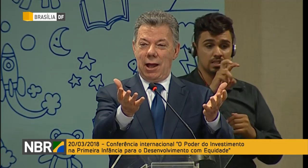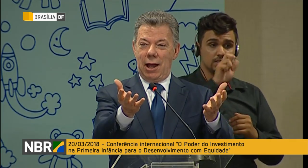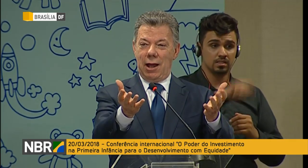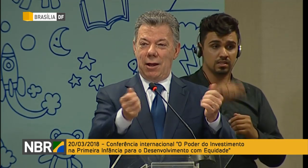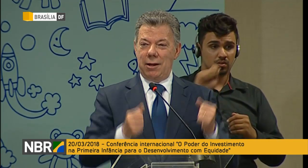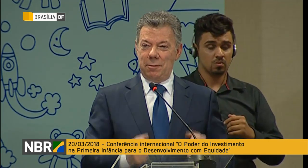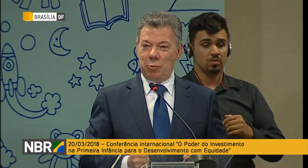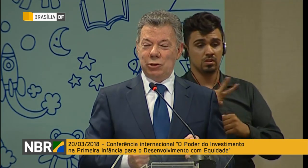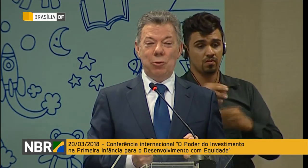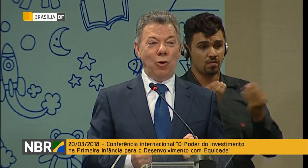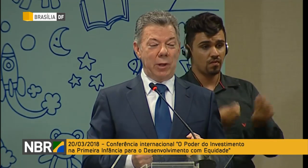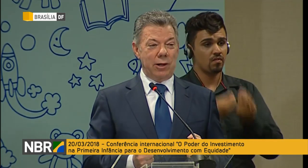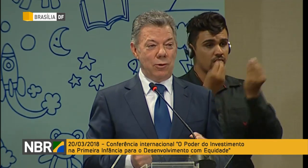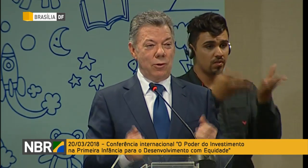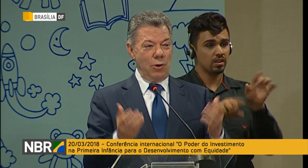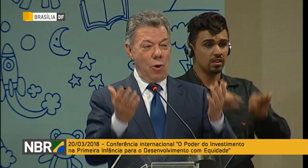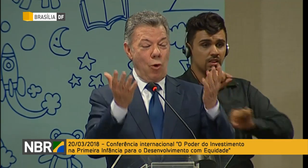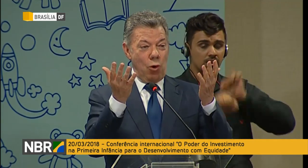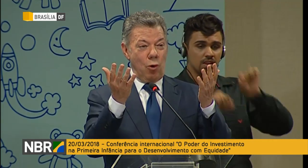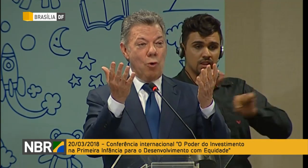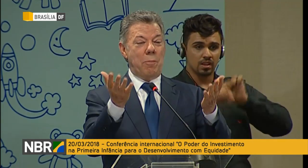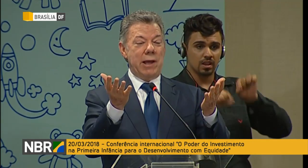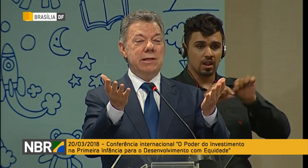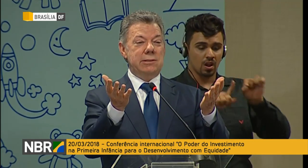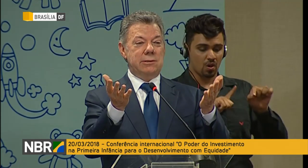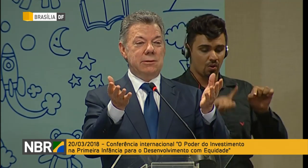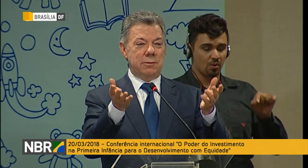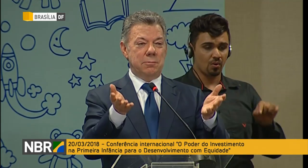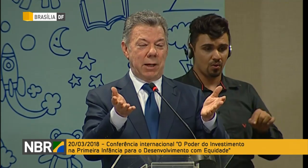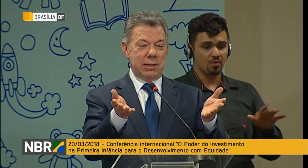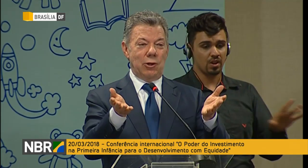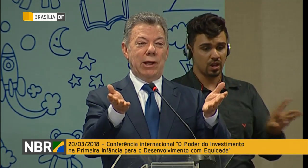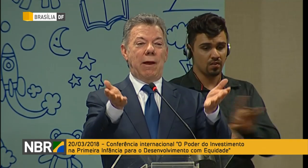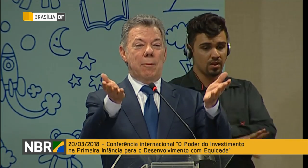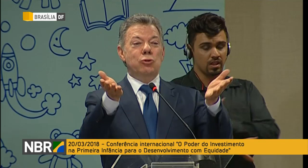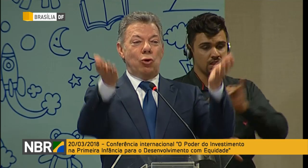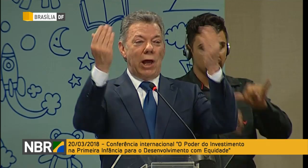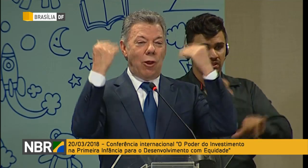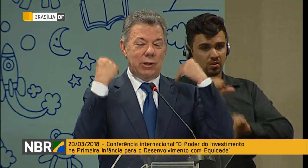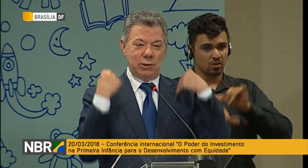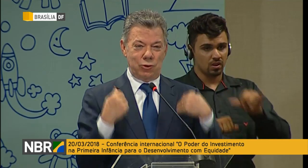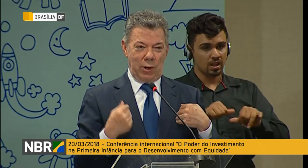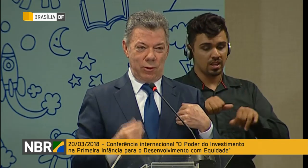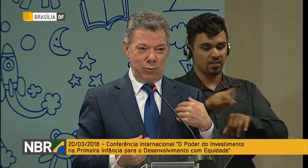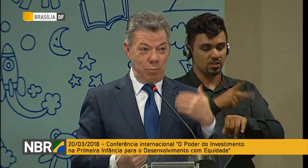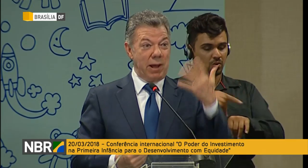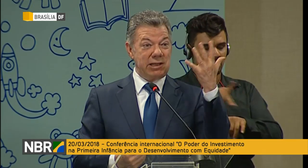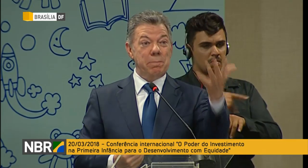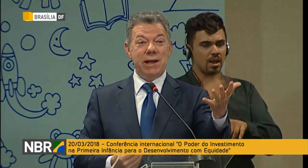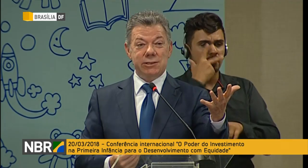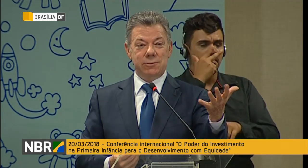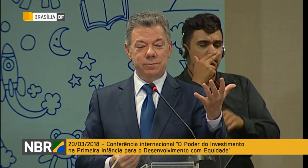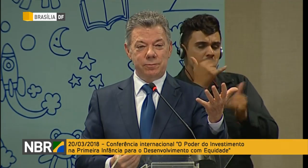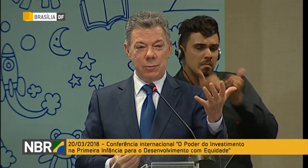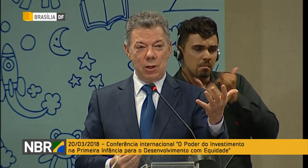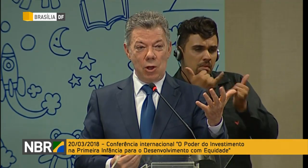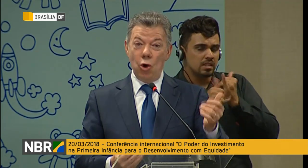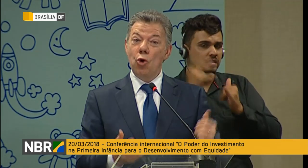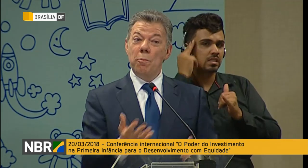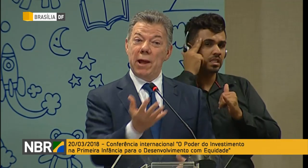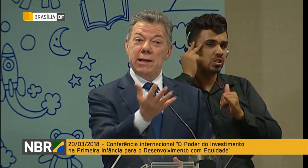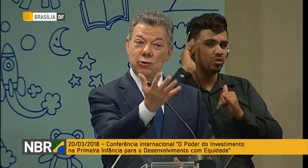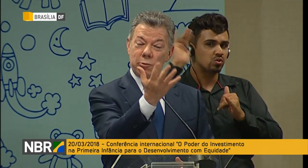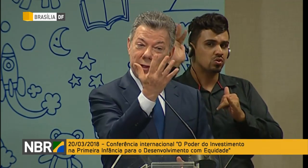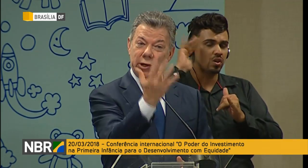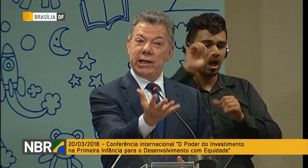nós vamos entregar ao próximo governo um país parecido ao que nós sonhávamos há 8 anos, um país